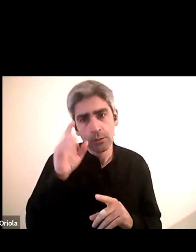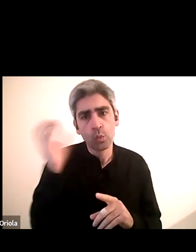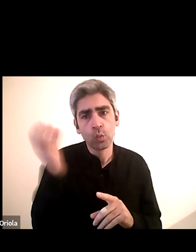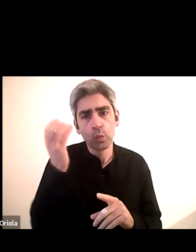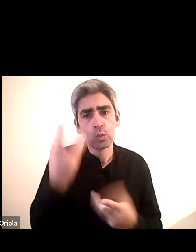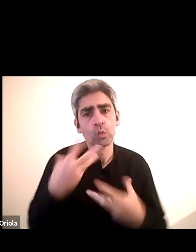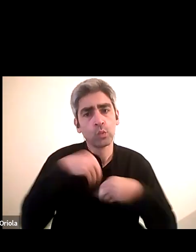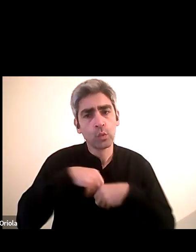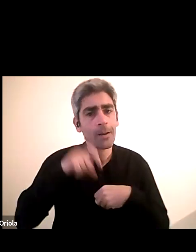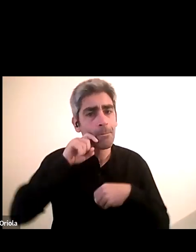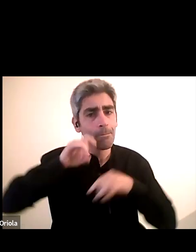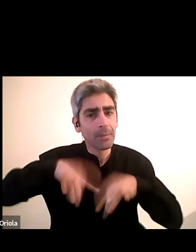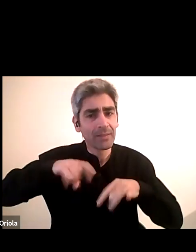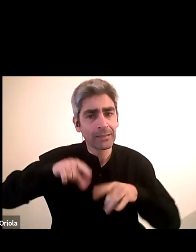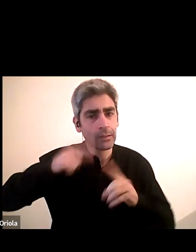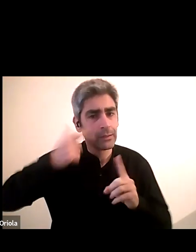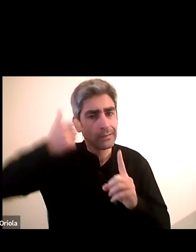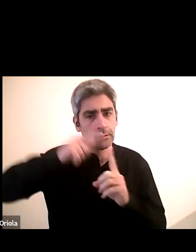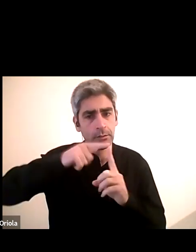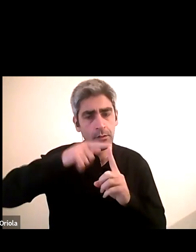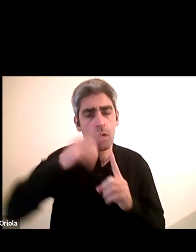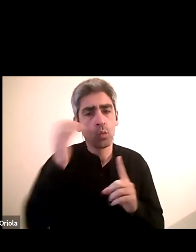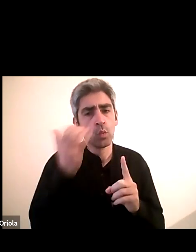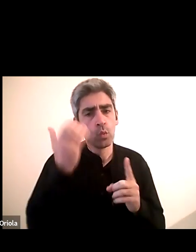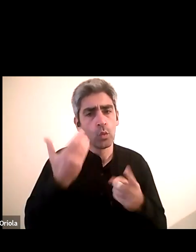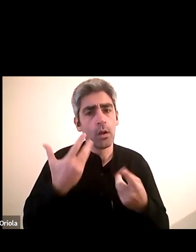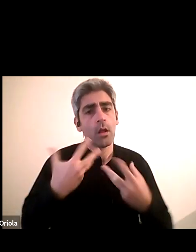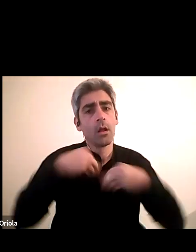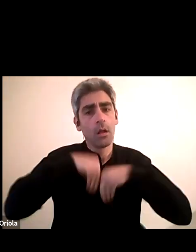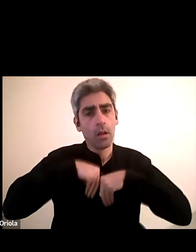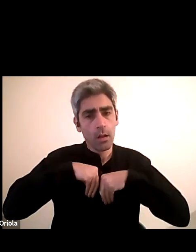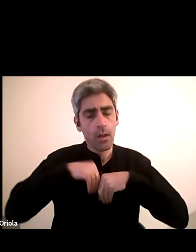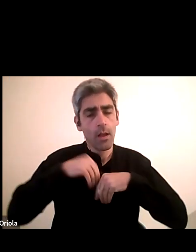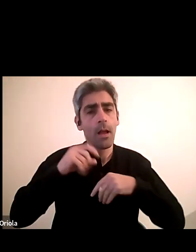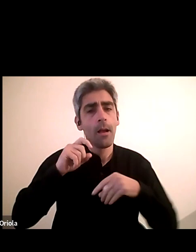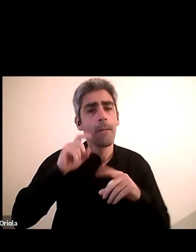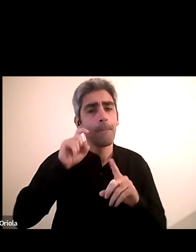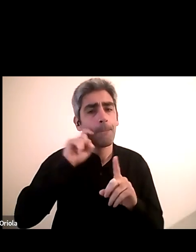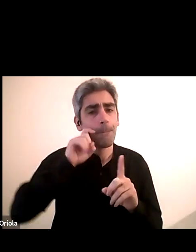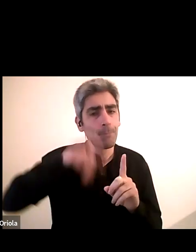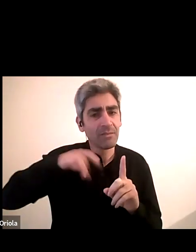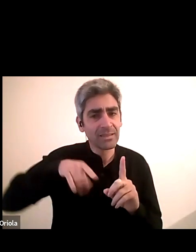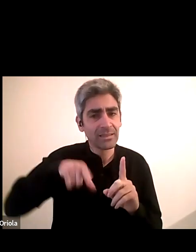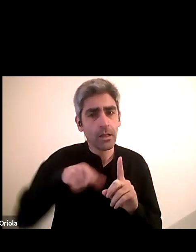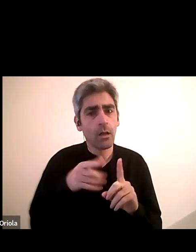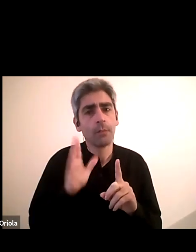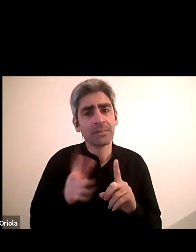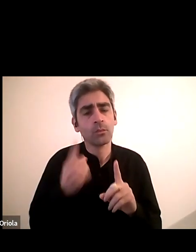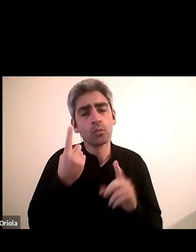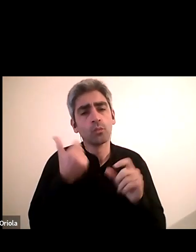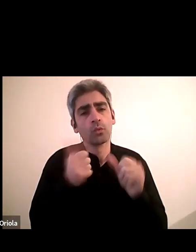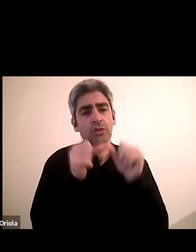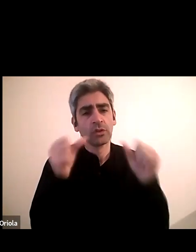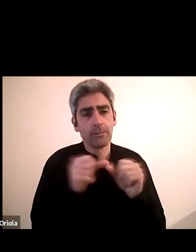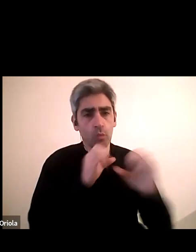de prevenção. A verdadeira cultura de prevenção consubstancia-se num sistema de comunicação,